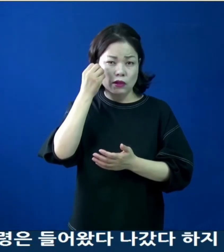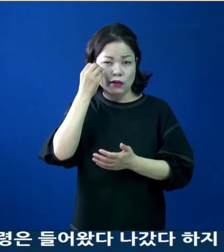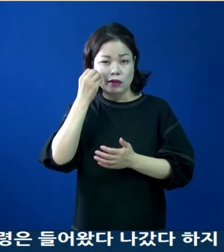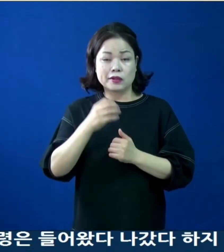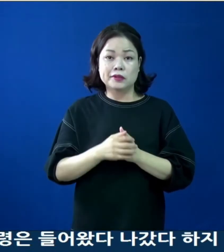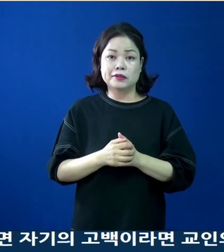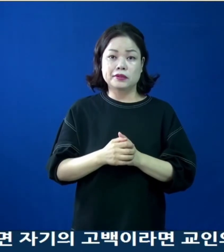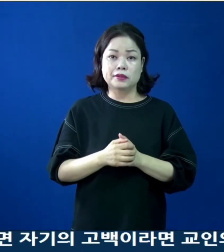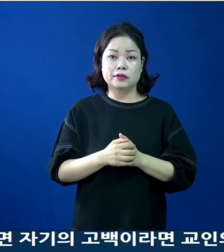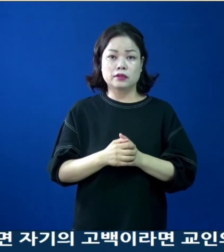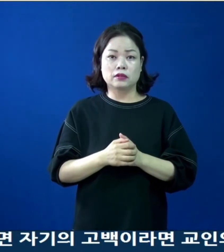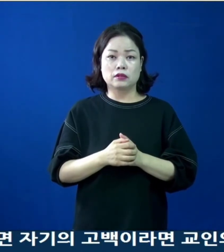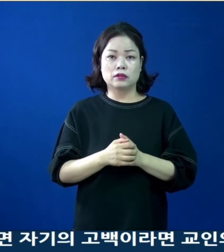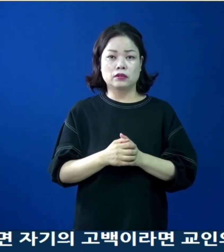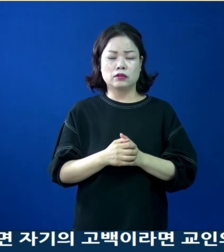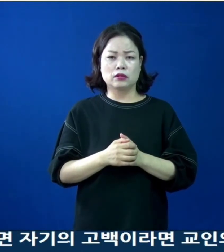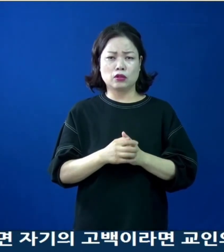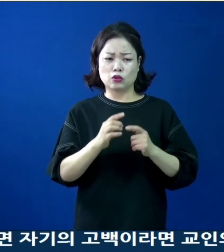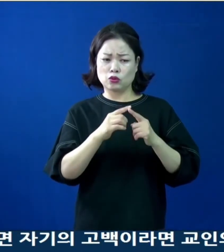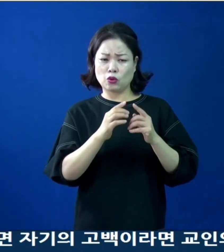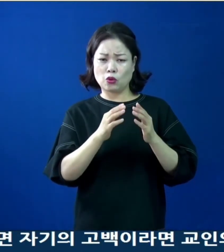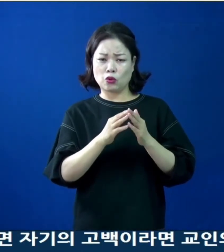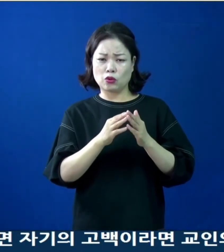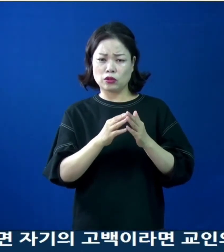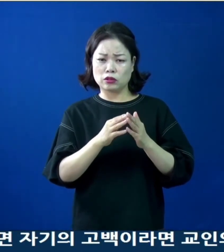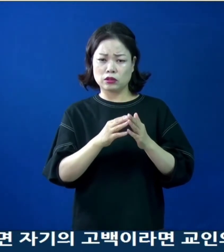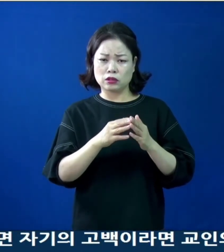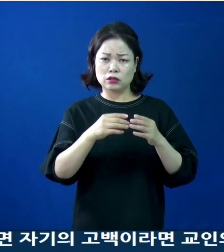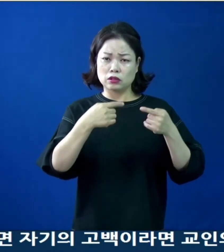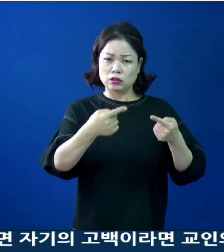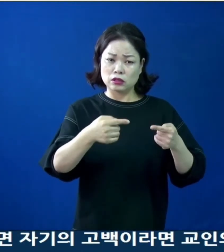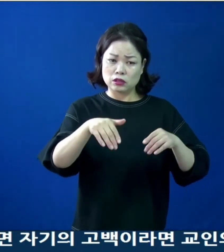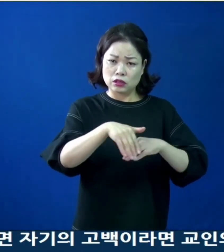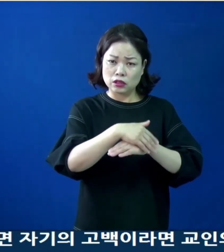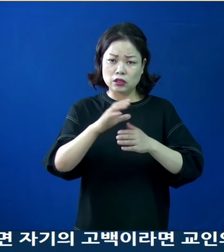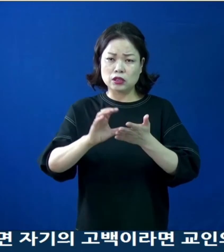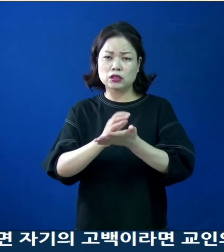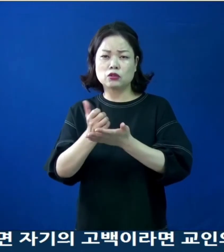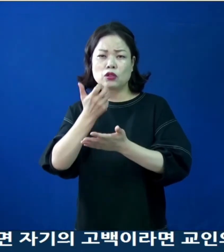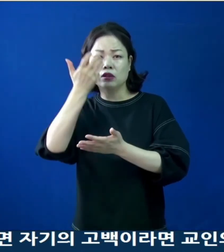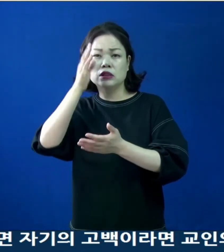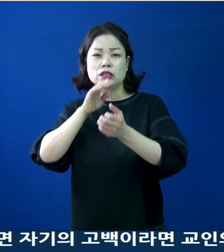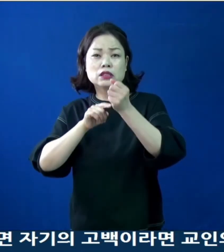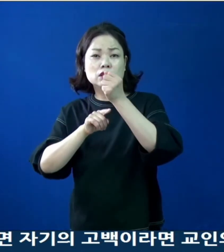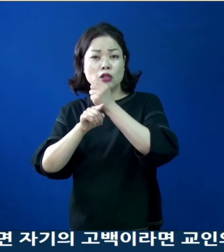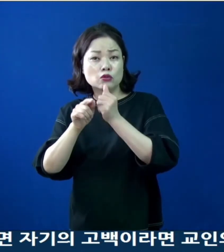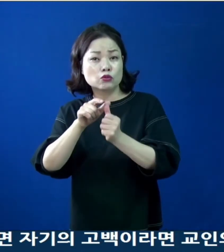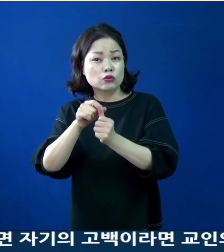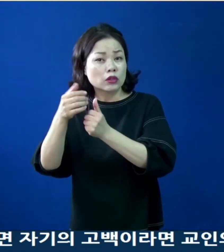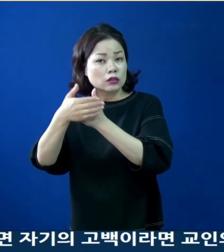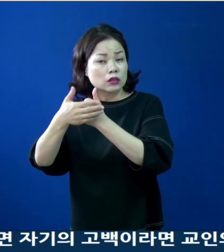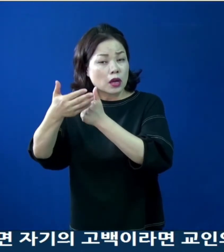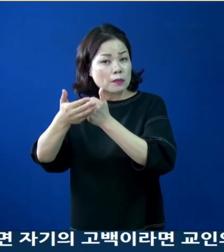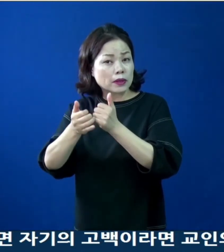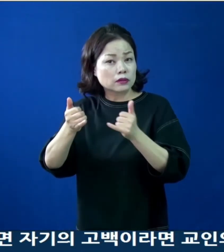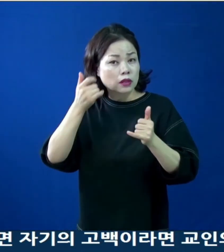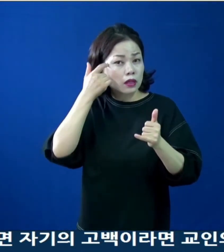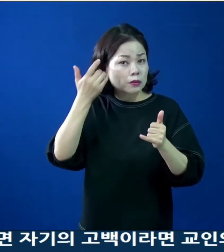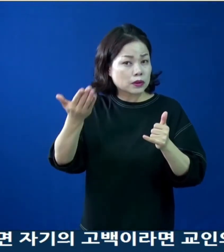있죠. 교회를 출석한 것인가, 아니면 그리스도의 영으로, 진리의 영으로 구원의 은혜를 받은